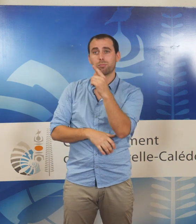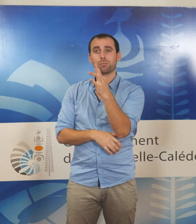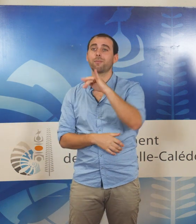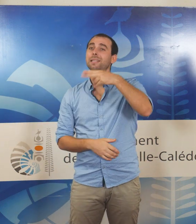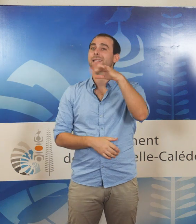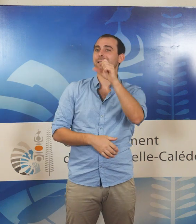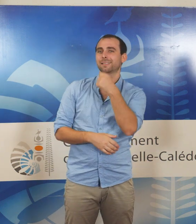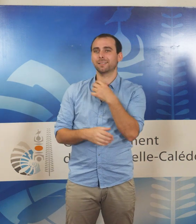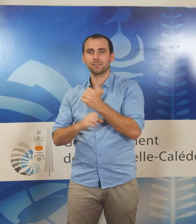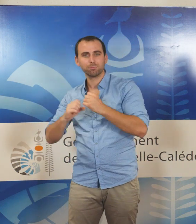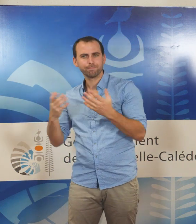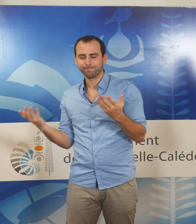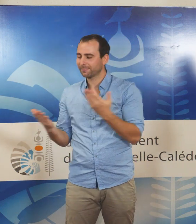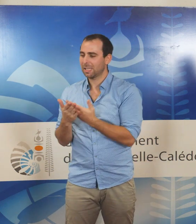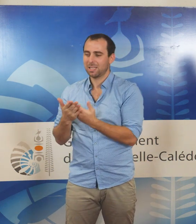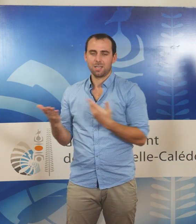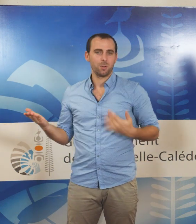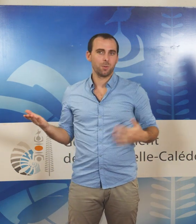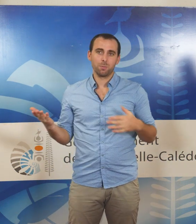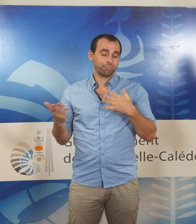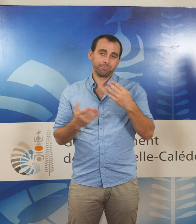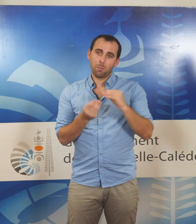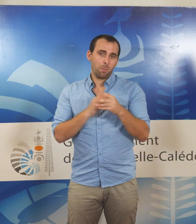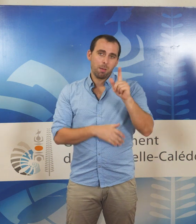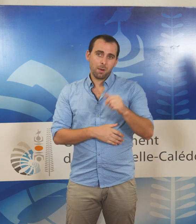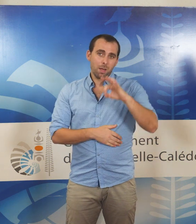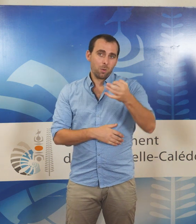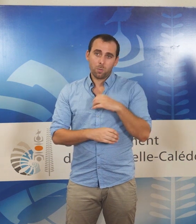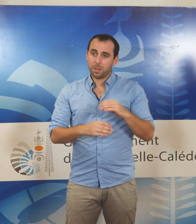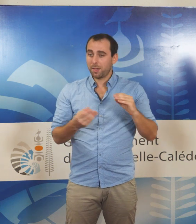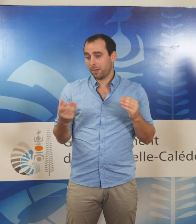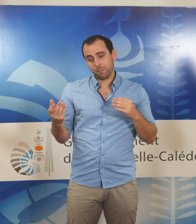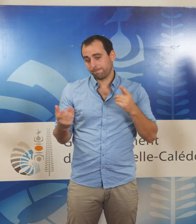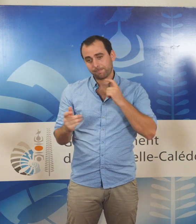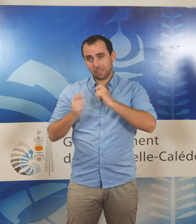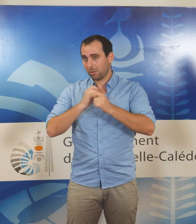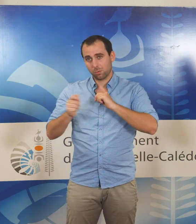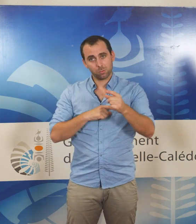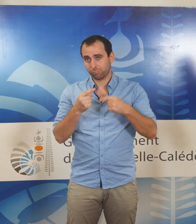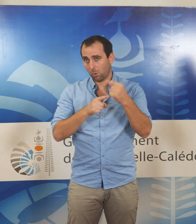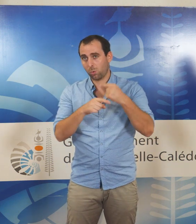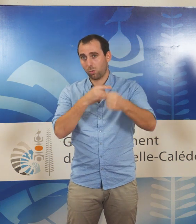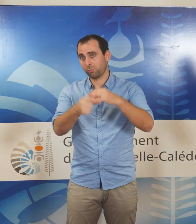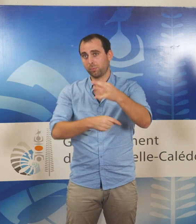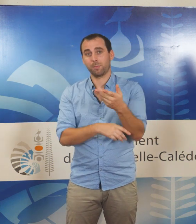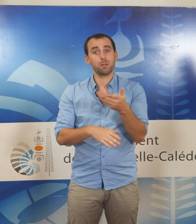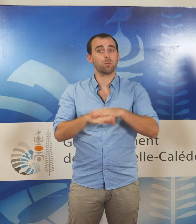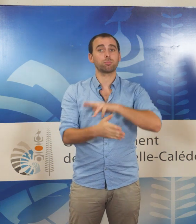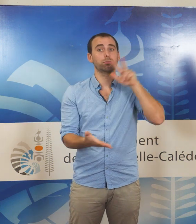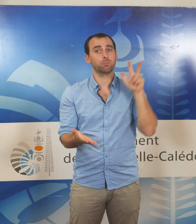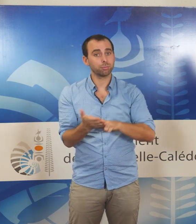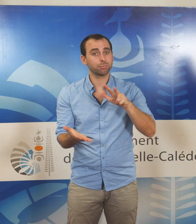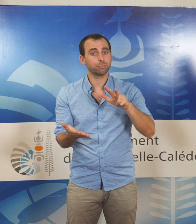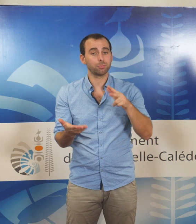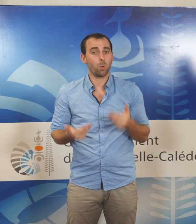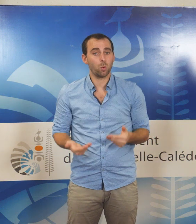qui posent un vrai souci aujourd'hui en cours de discussion. Et on doit avoir cette discussion là avec l'Ossaria. Et à l'heure actuelle, il n'y a rien qui est acté.